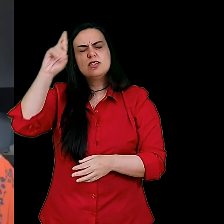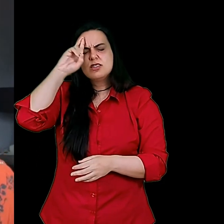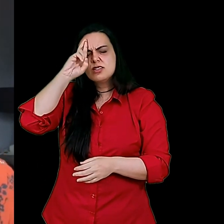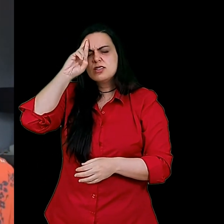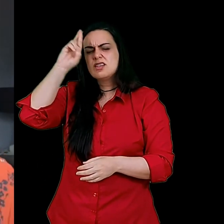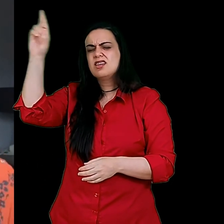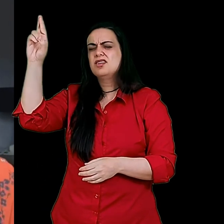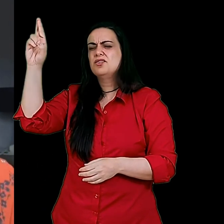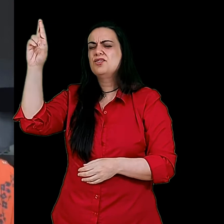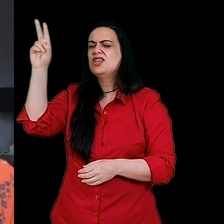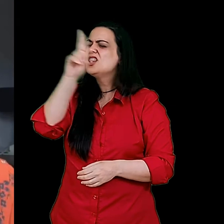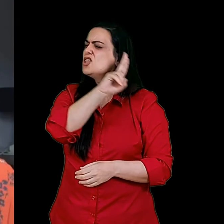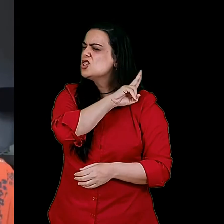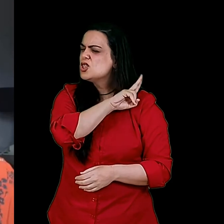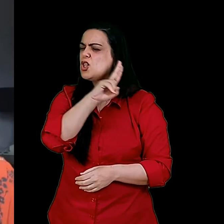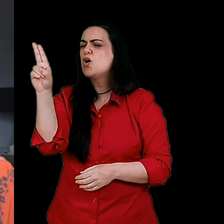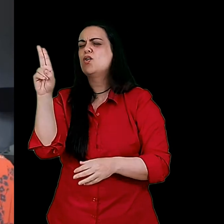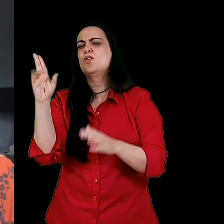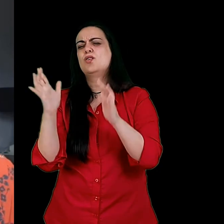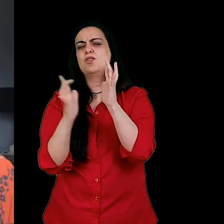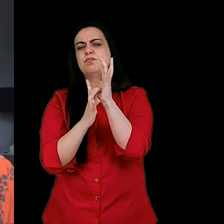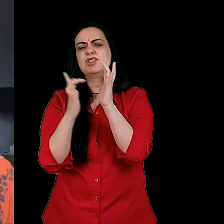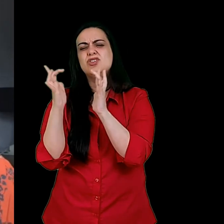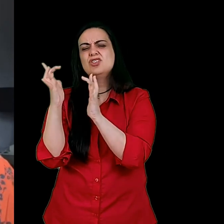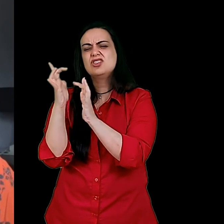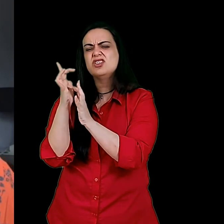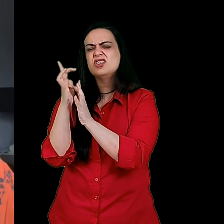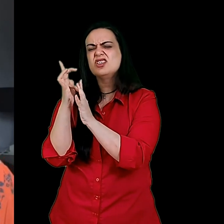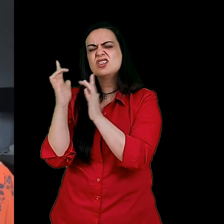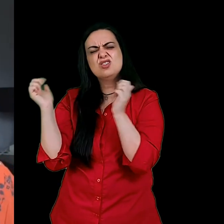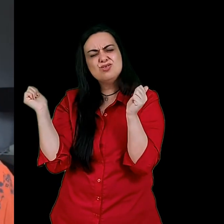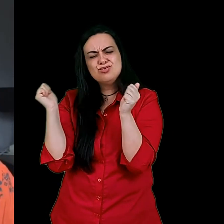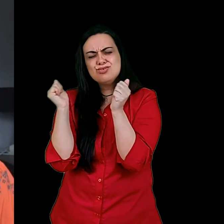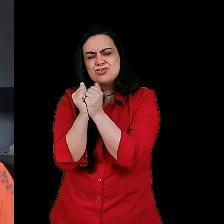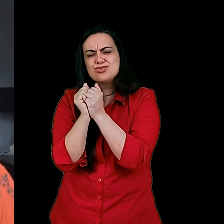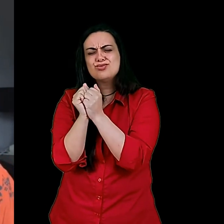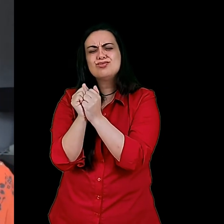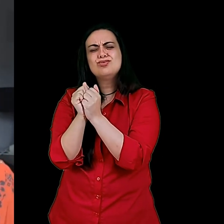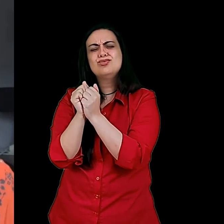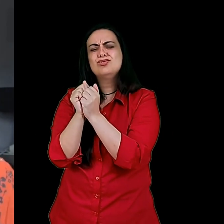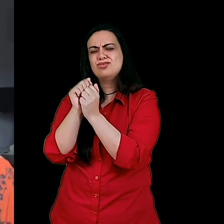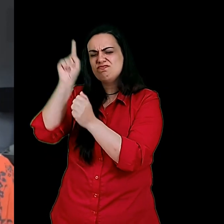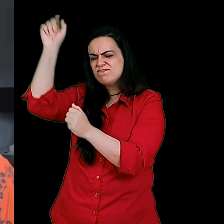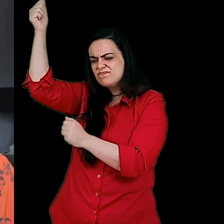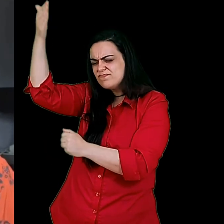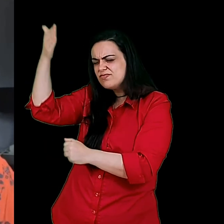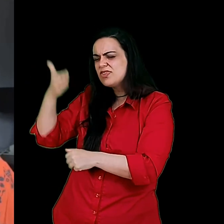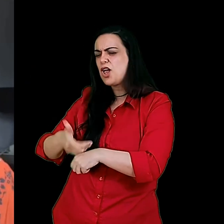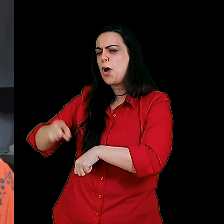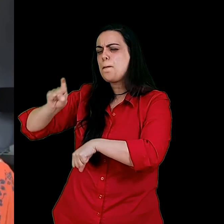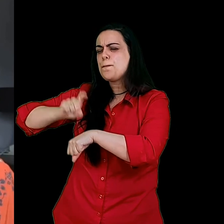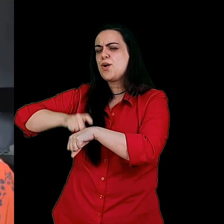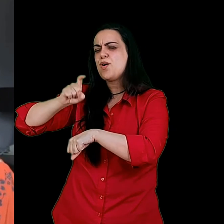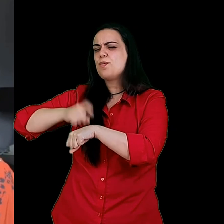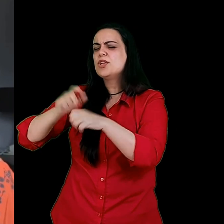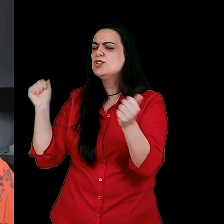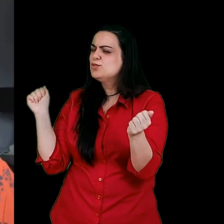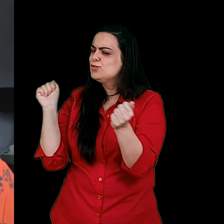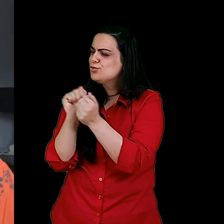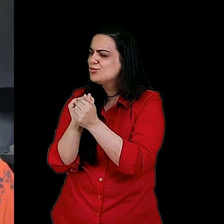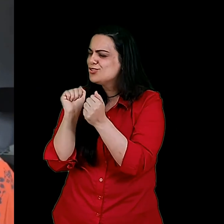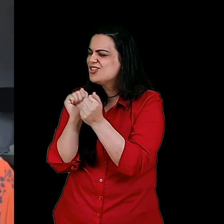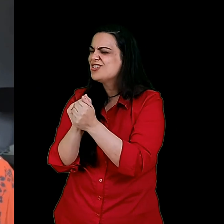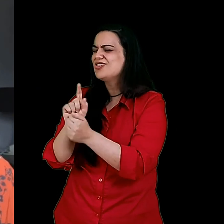Senhor, em nome de Jesus, fica conosco em cada um dos momentos que vou passar aqui contigo,